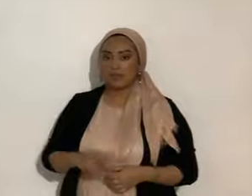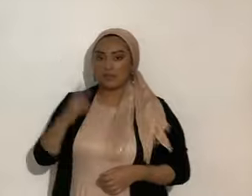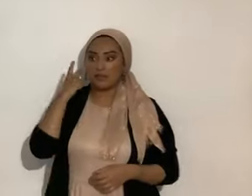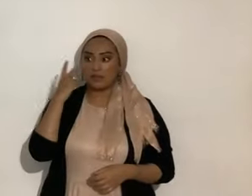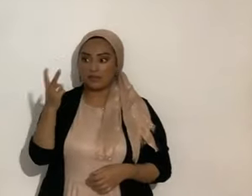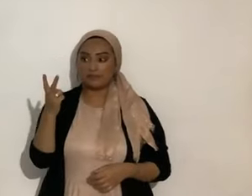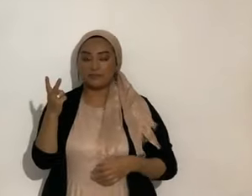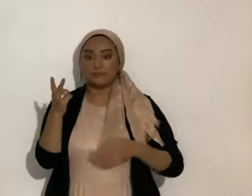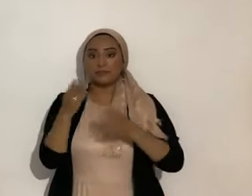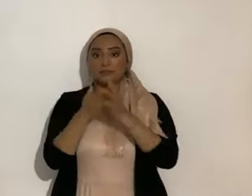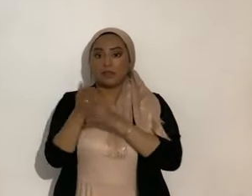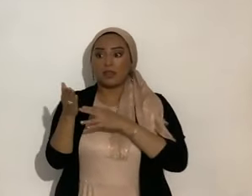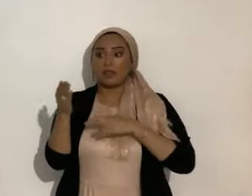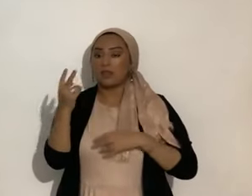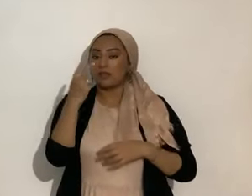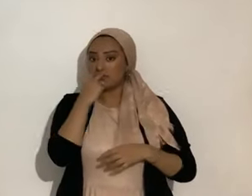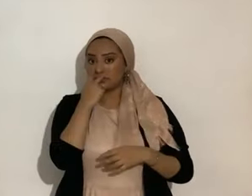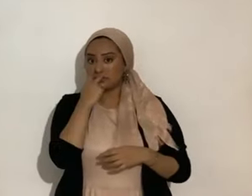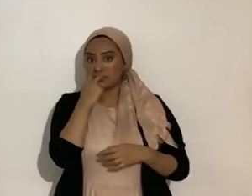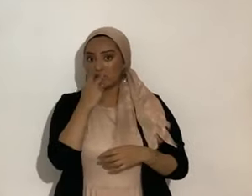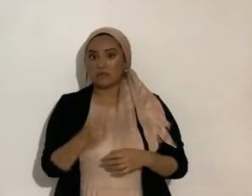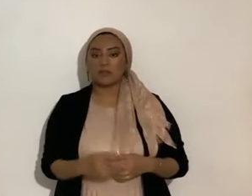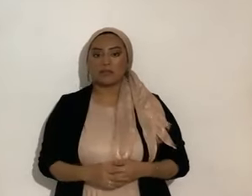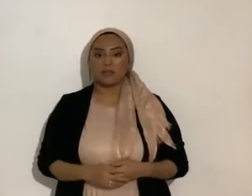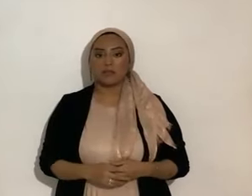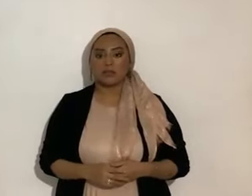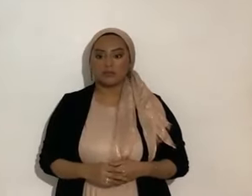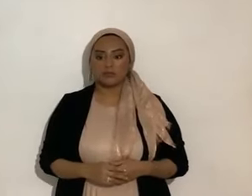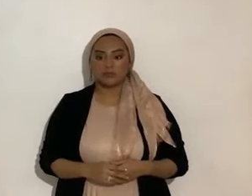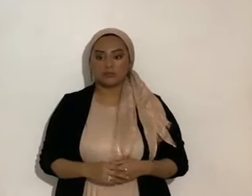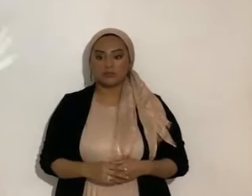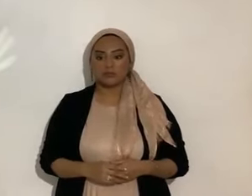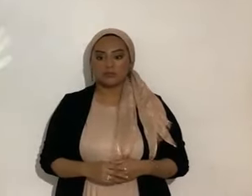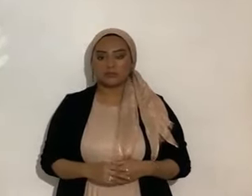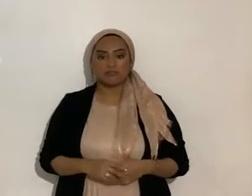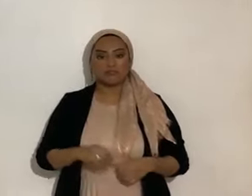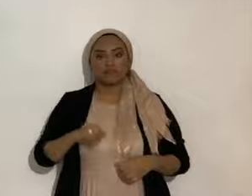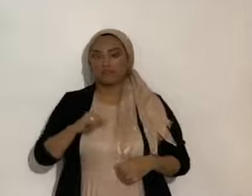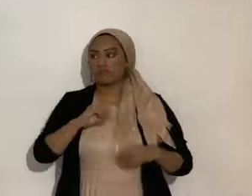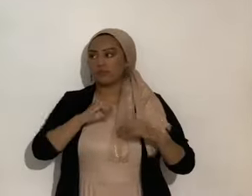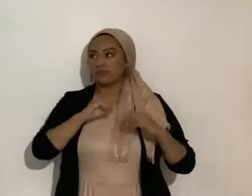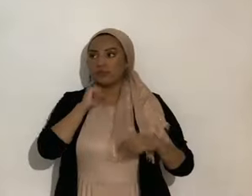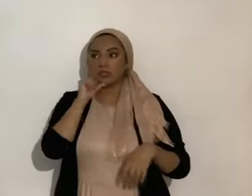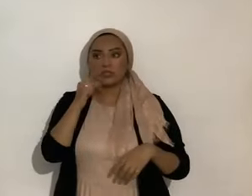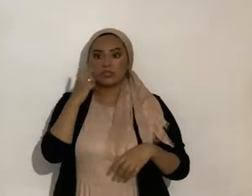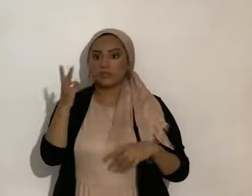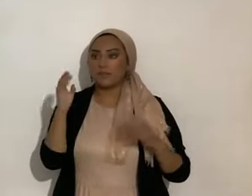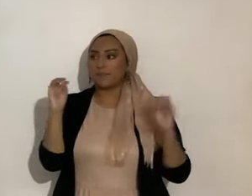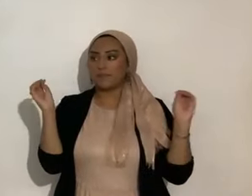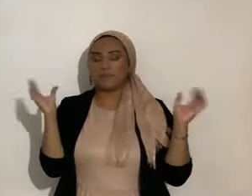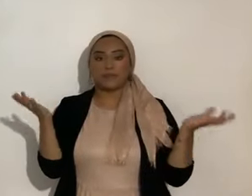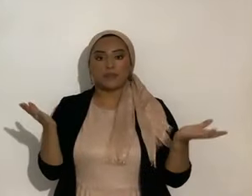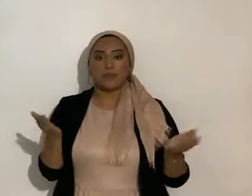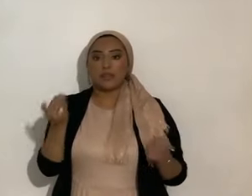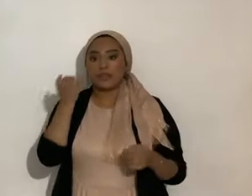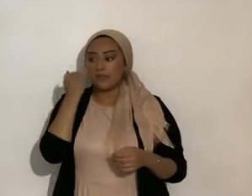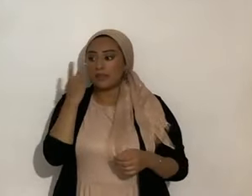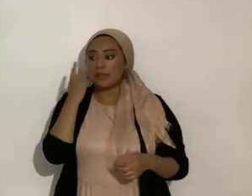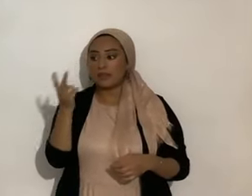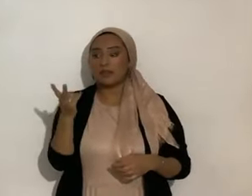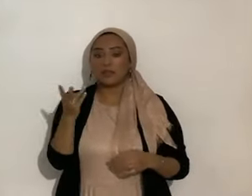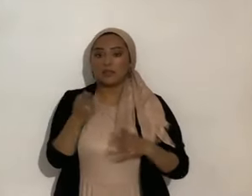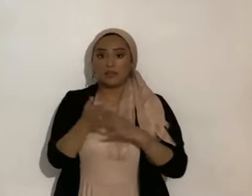través de los ojos de la no razón, no ve nada. Va la redundancia, el que ve a través de